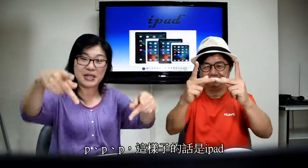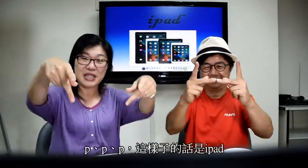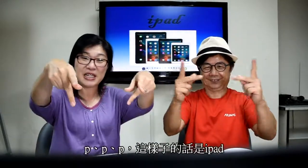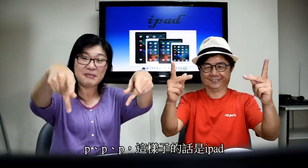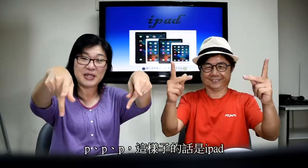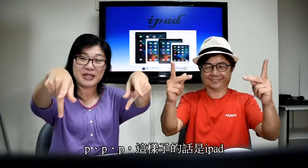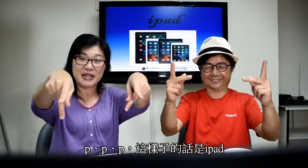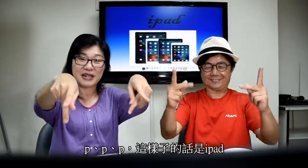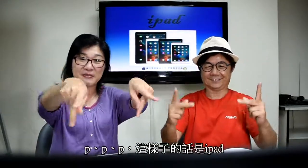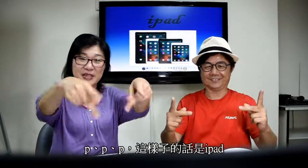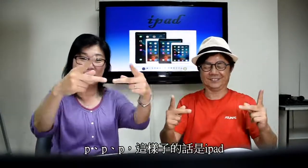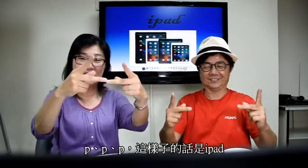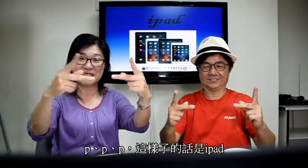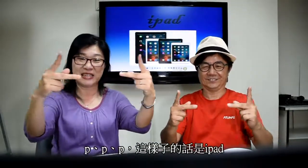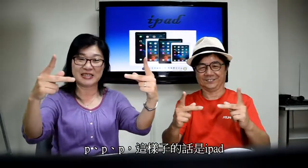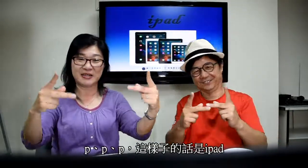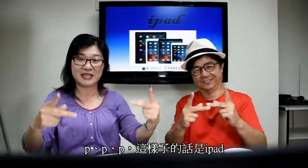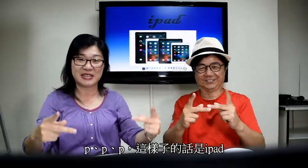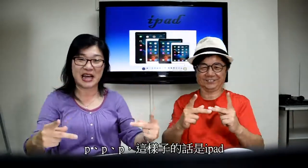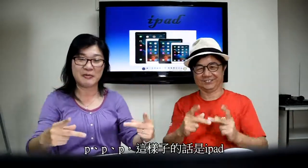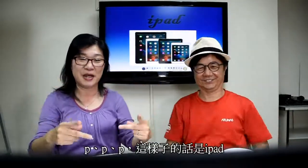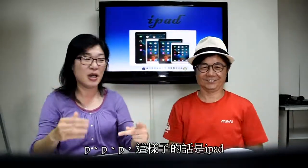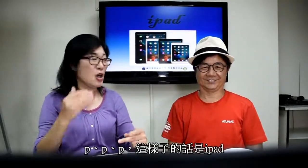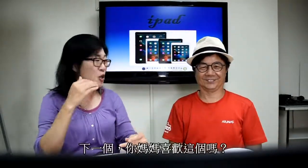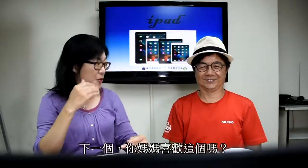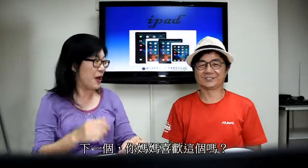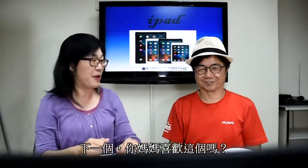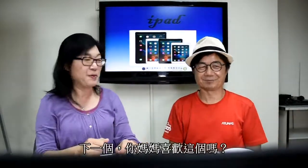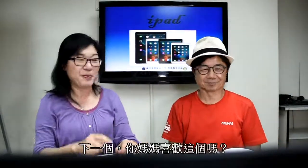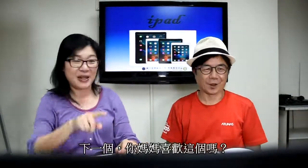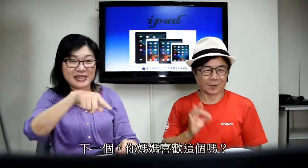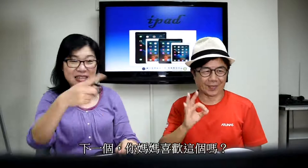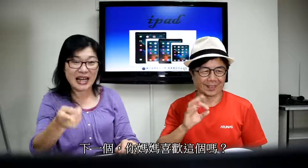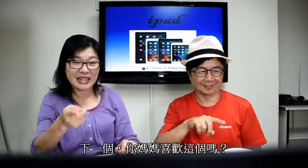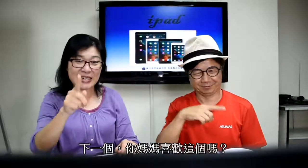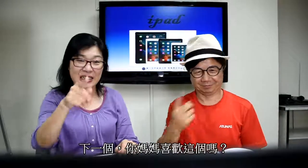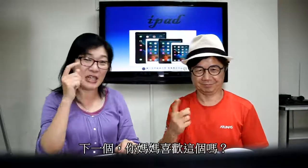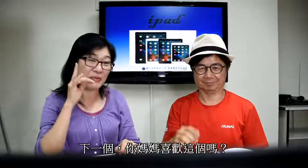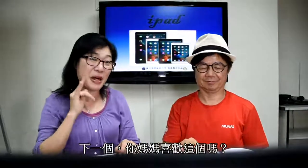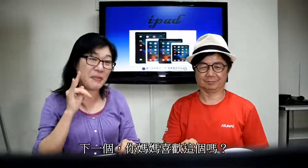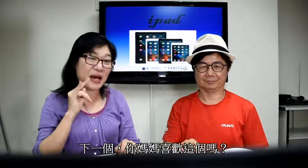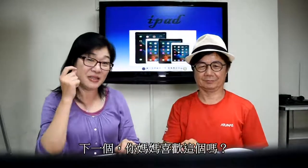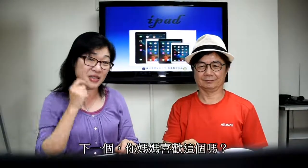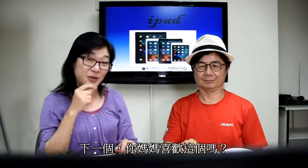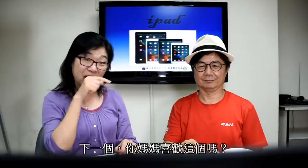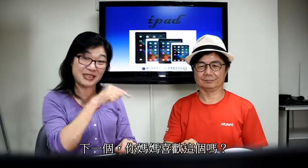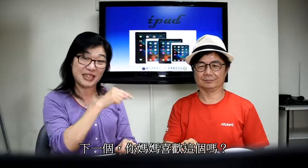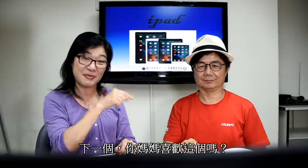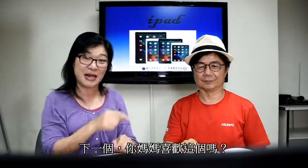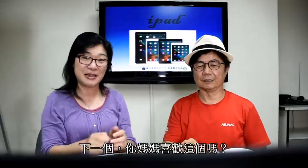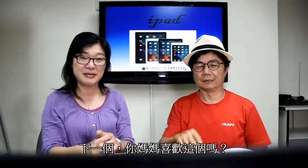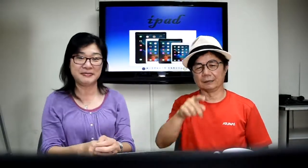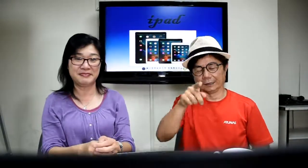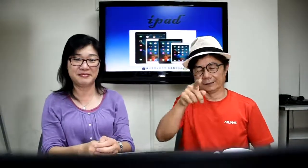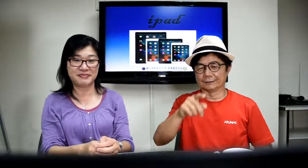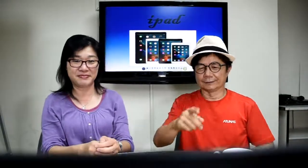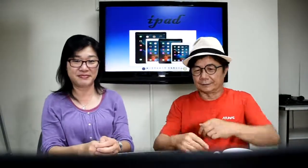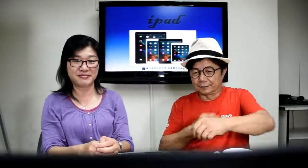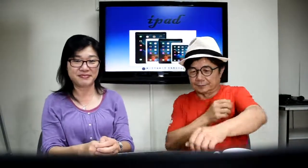，iPad，P 哈 P 这样子的话是 iPad。好，下一个，你妈妈喜欢这个吗？